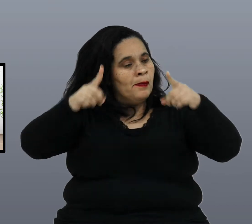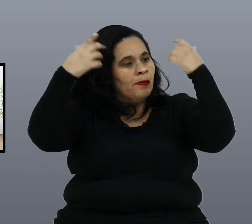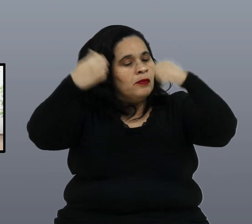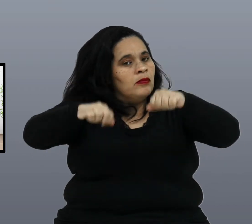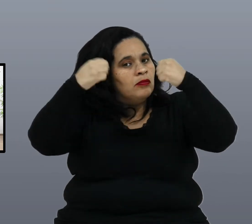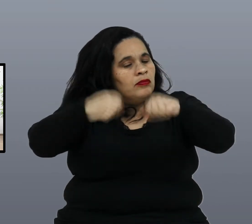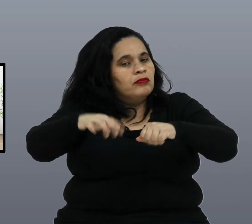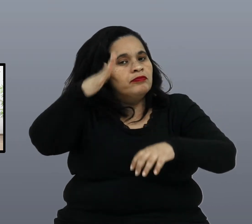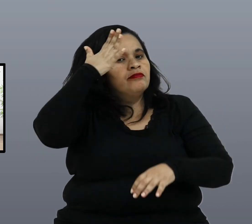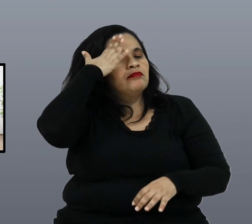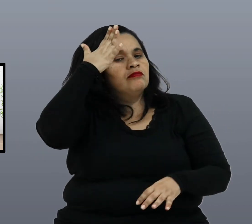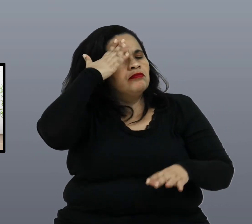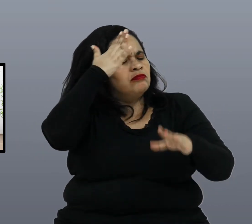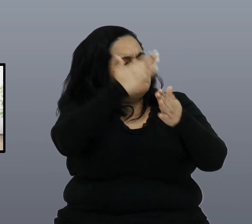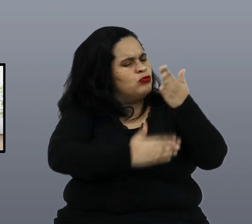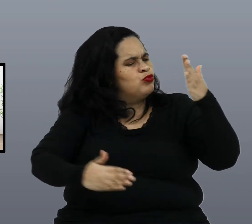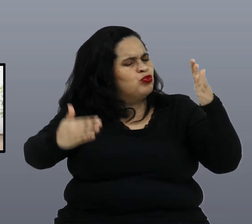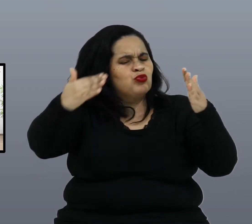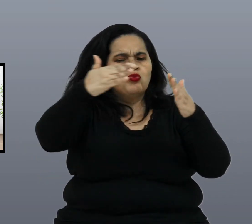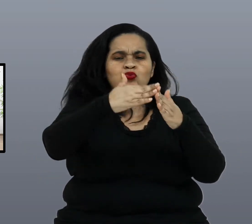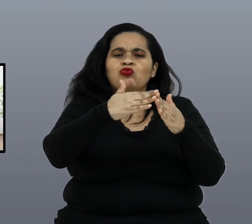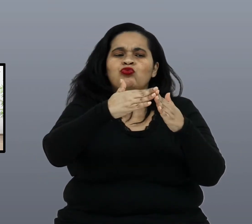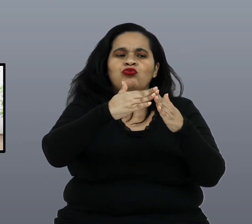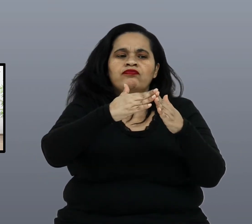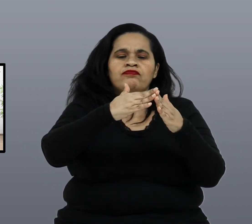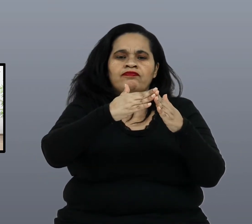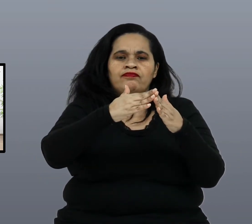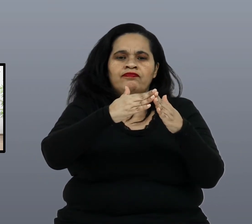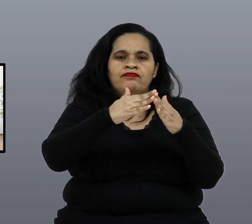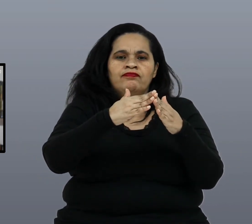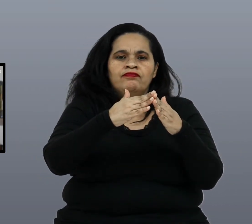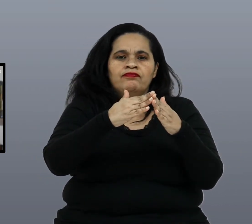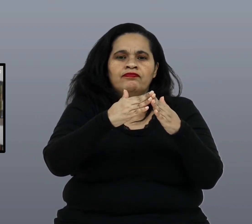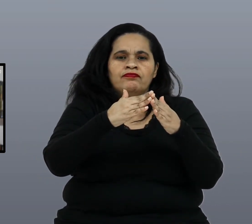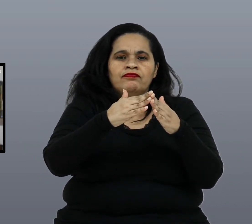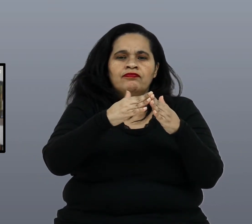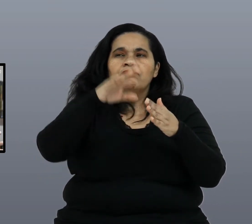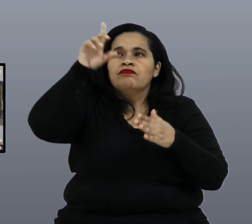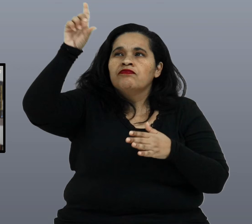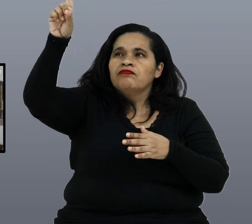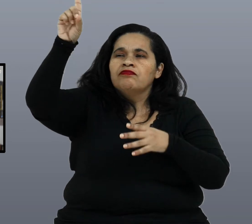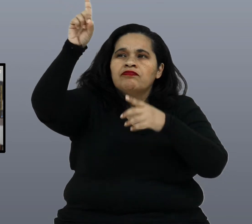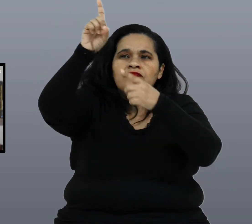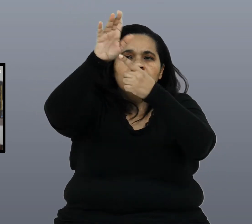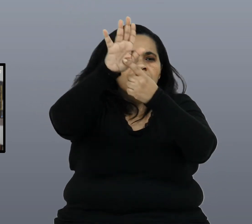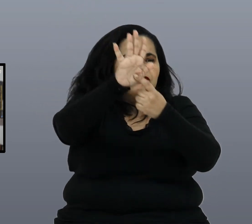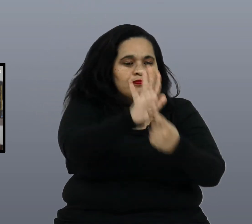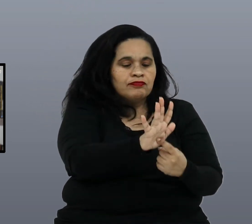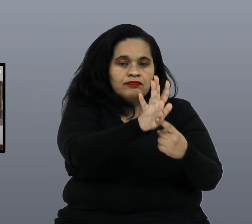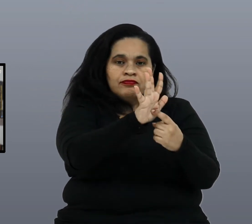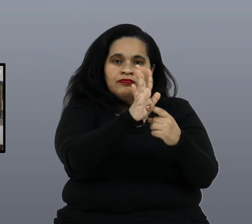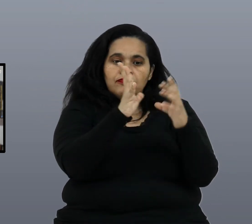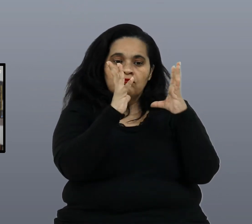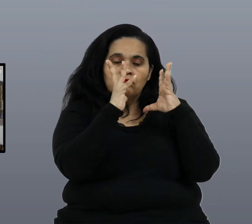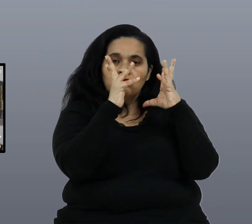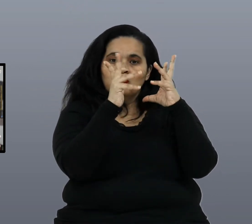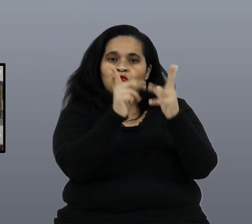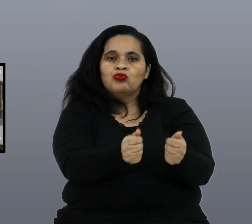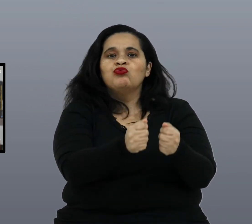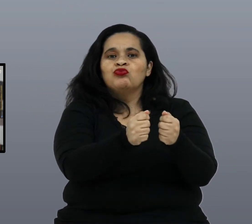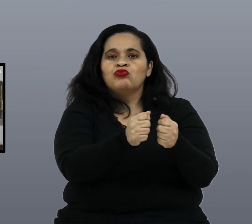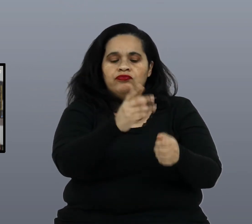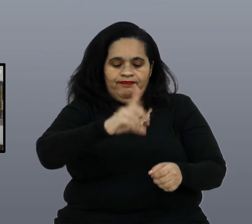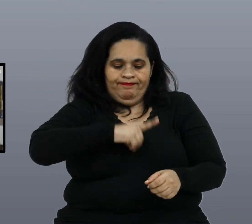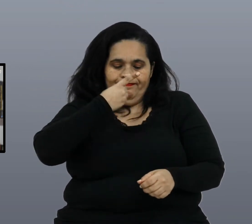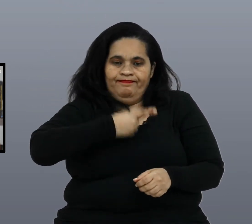que tudo isso é por minha permissão, eu que estou direcionando. Deus está mostrando através dessa visão, mostrando para